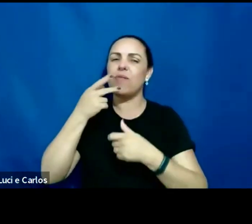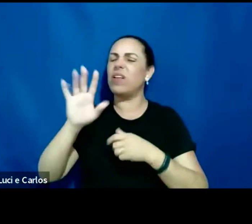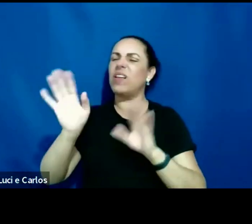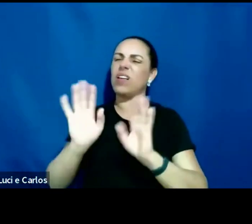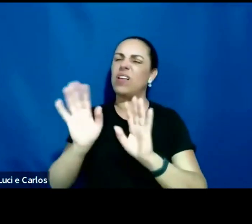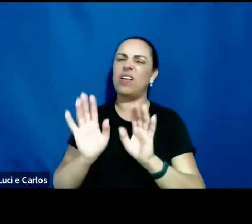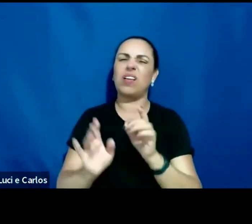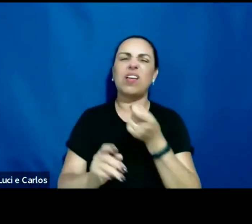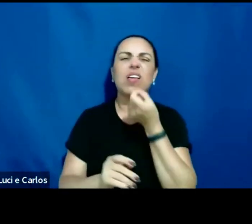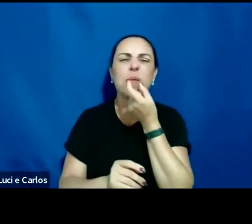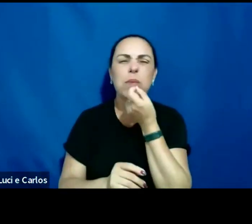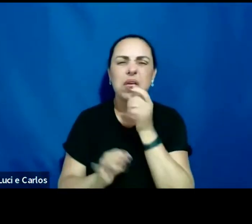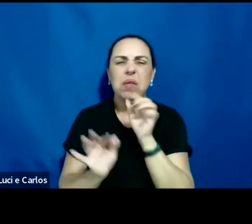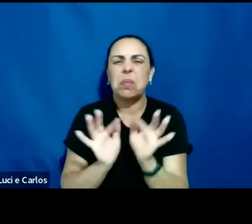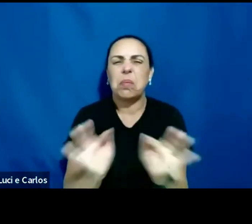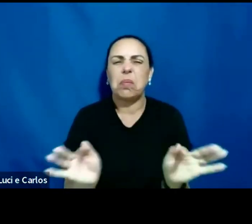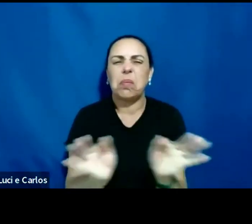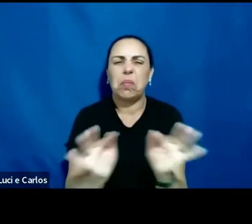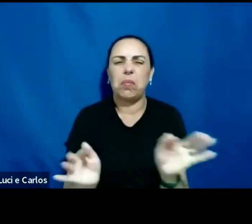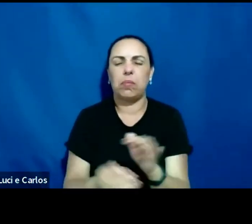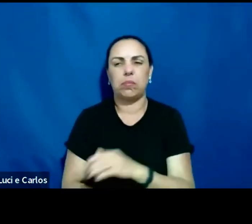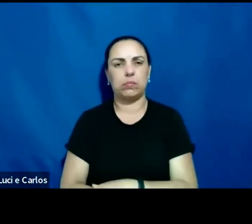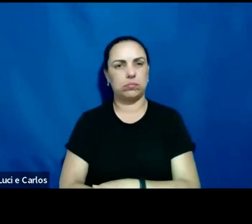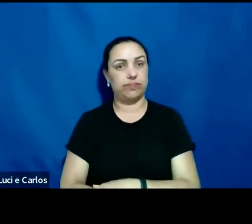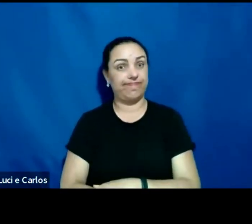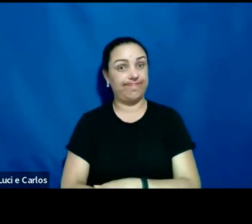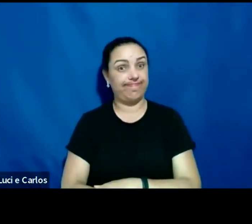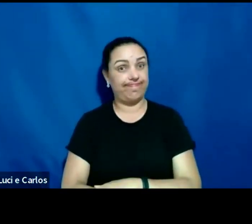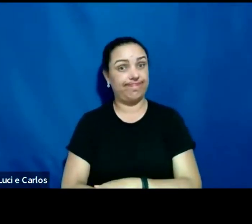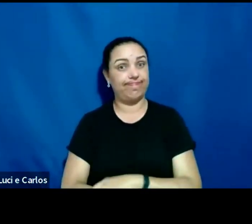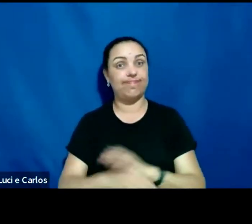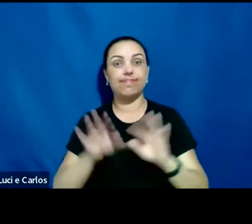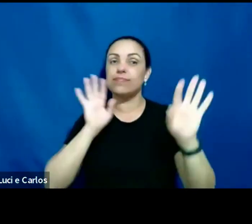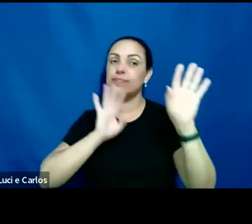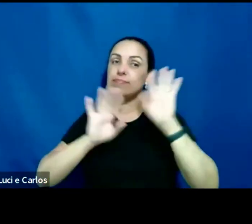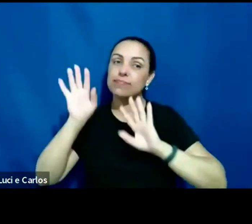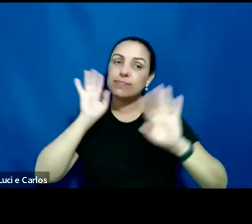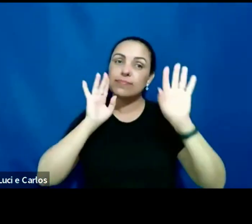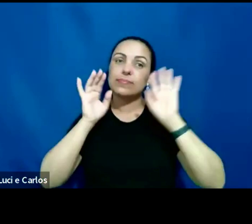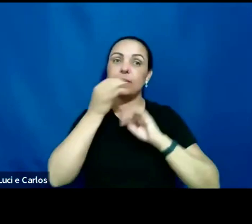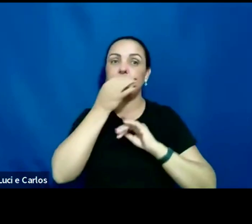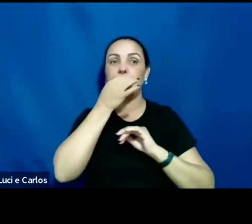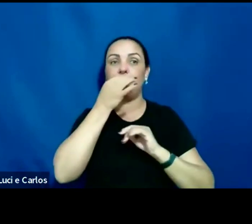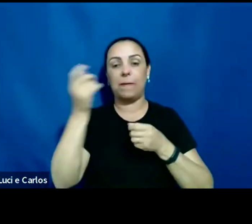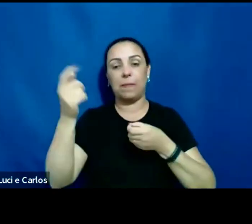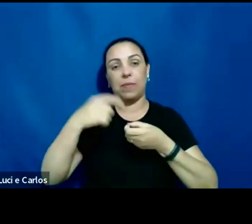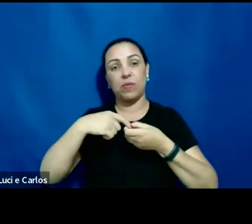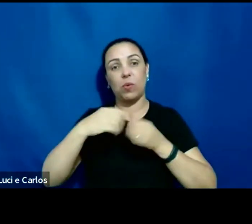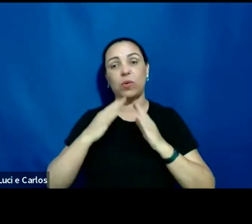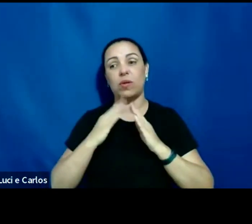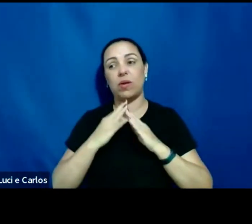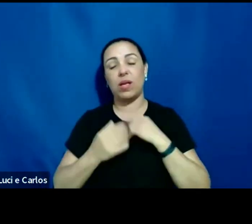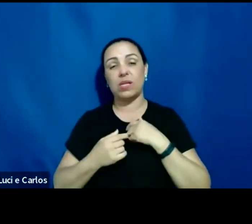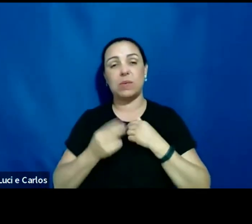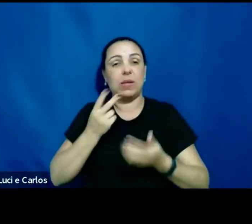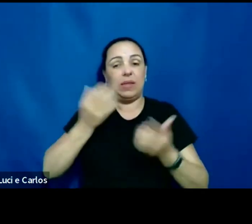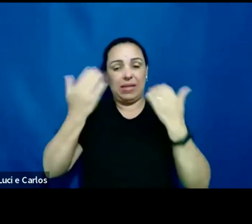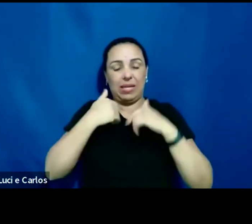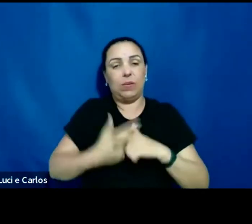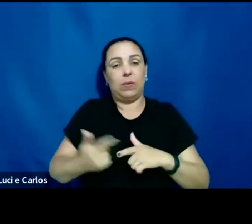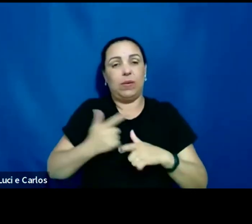para ver se passa. Mas não resolveu nada. Mandou você embora para casa. Entende? Então hoje é